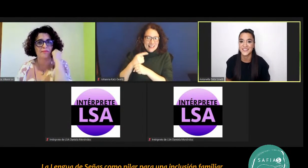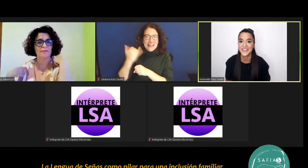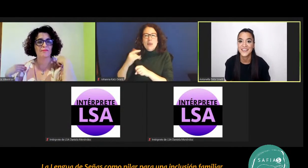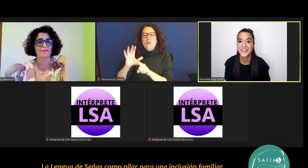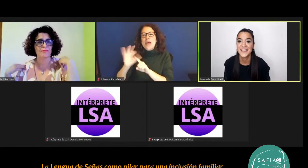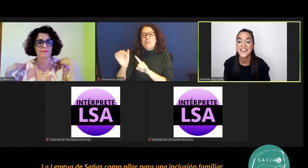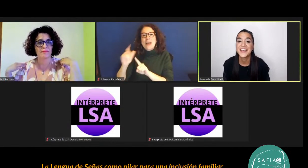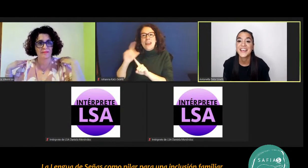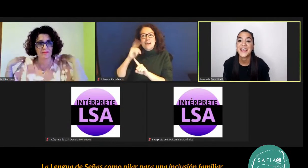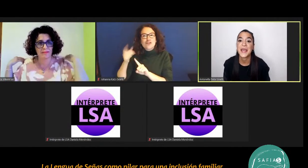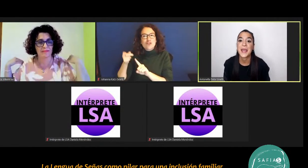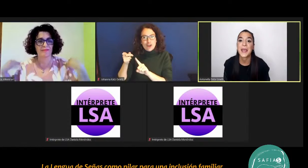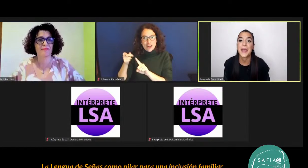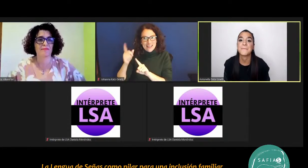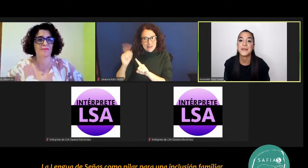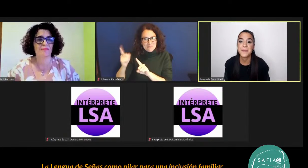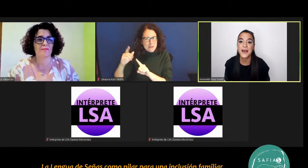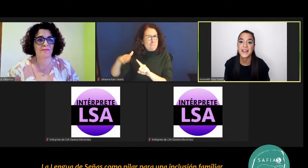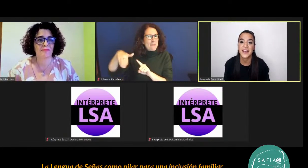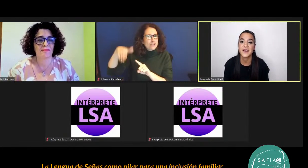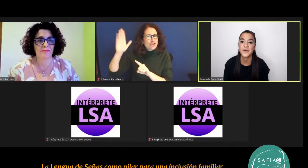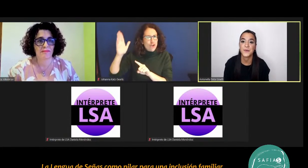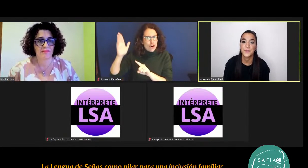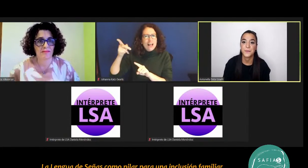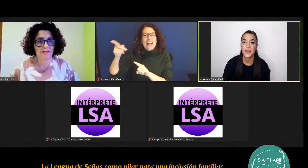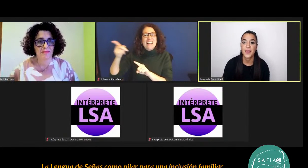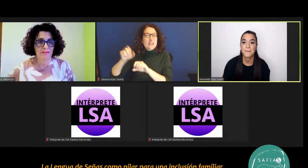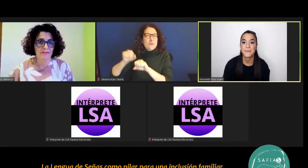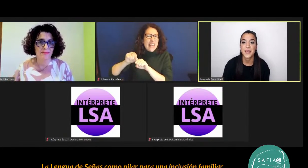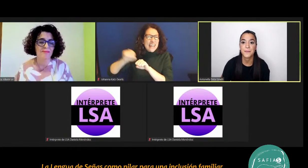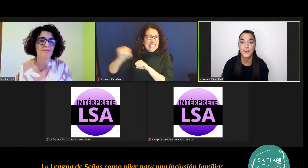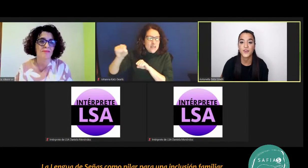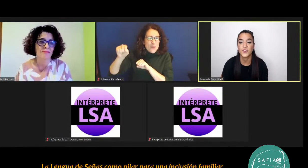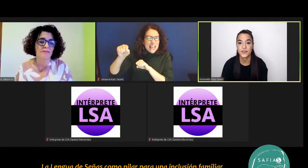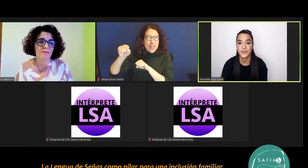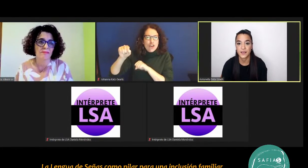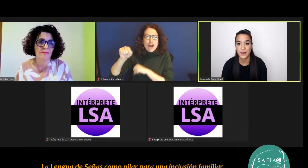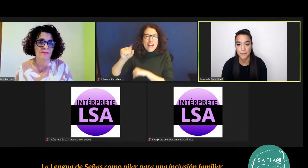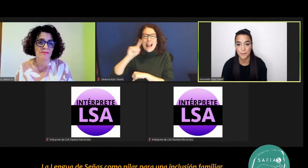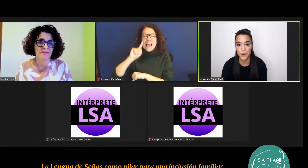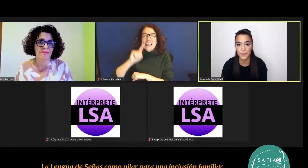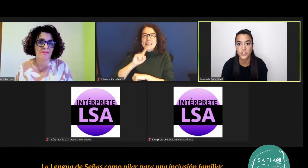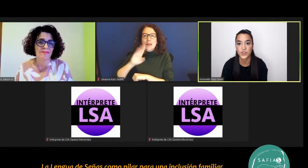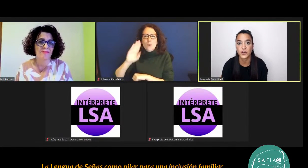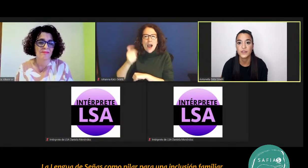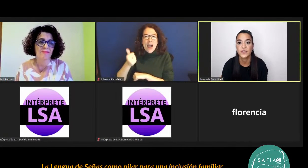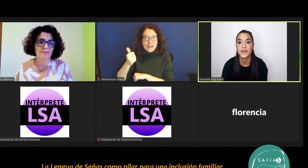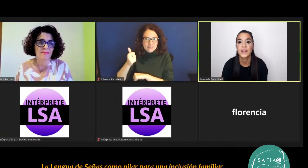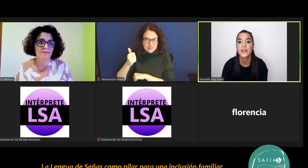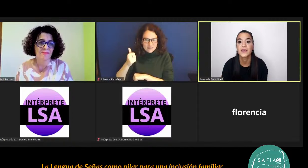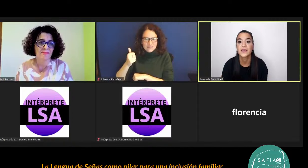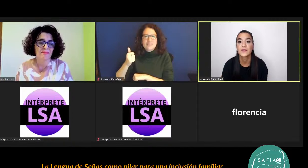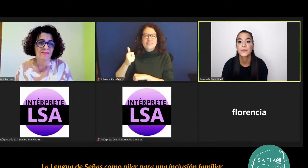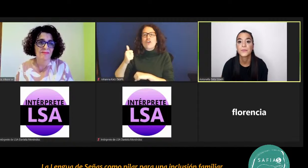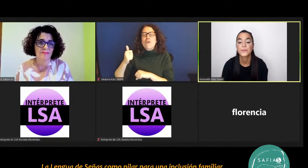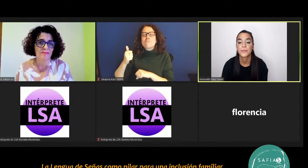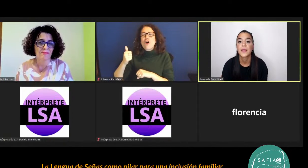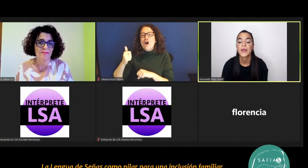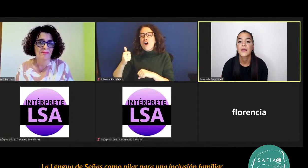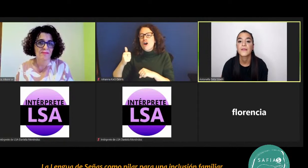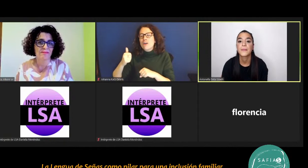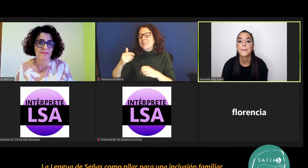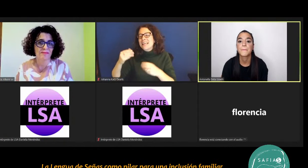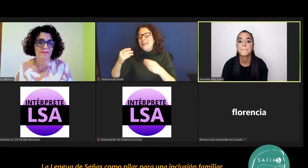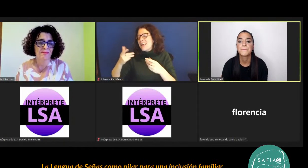profesiones. En primaria, mi hermano mayor,